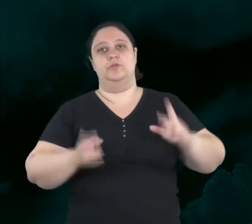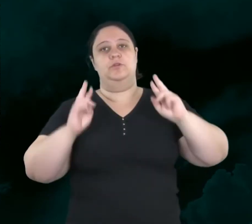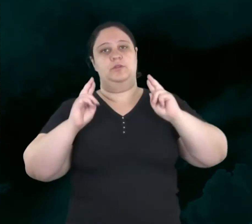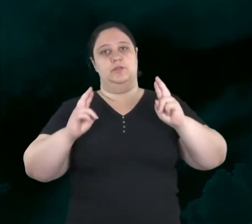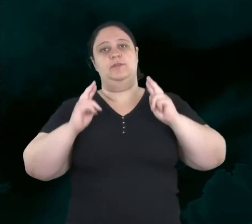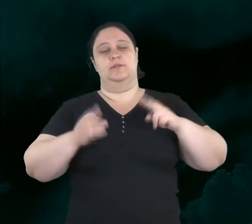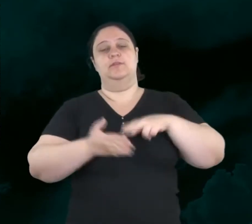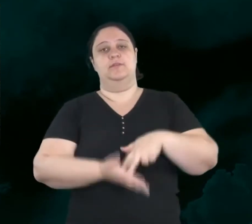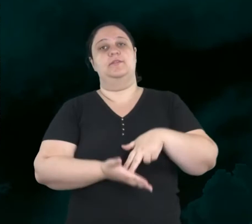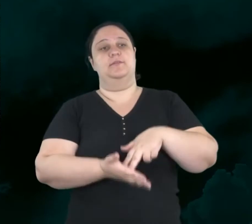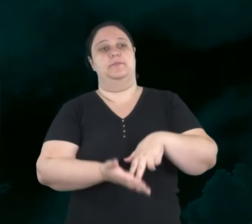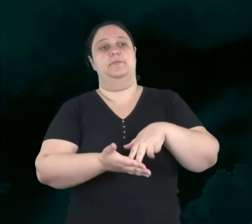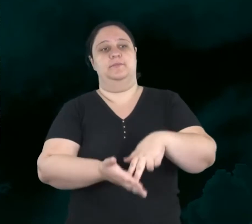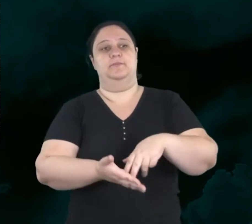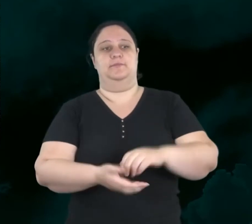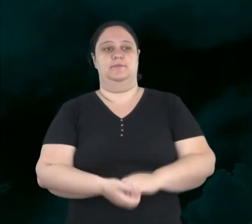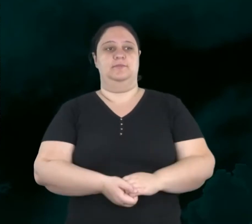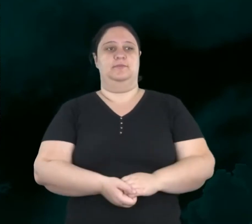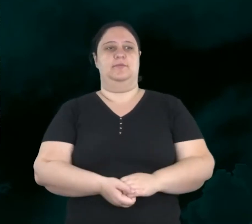E a perseverança da esperança,